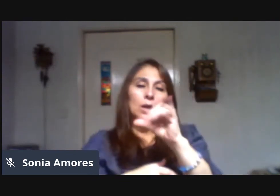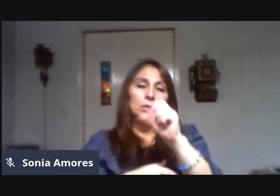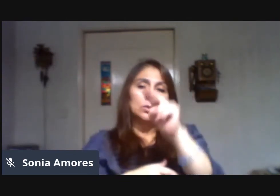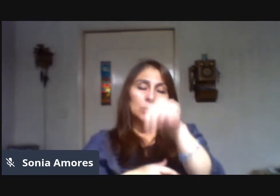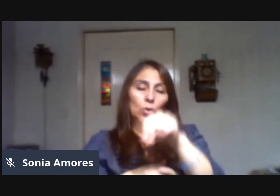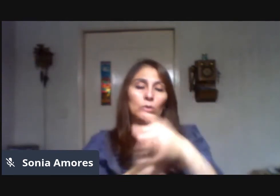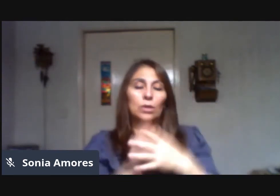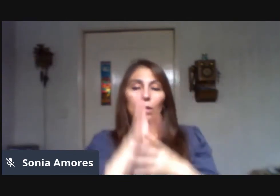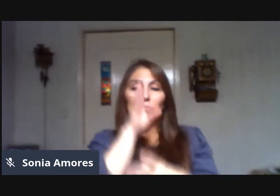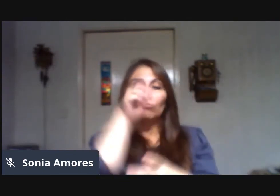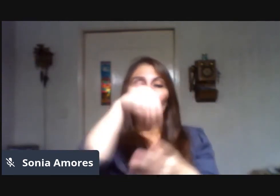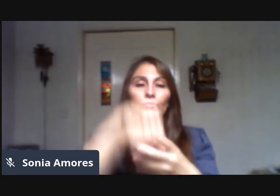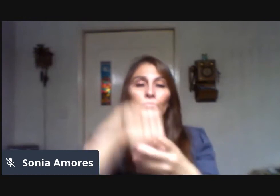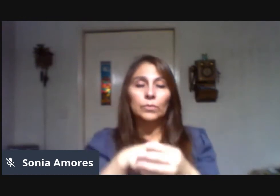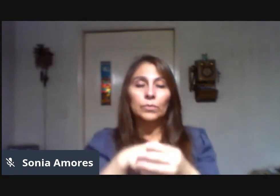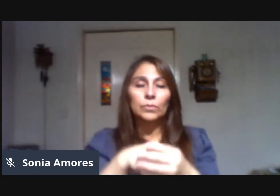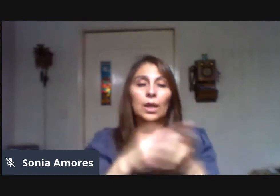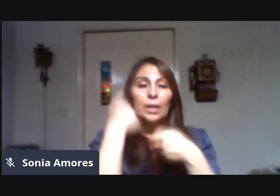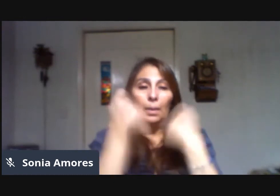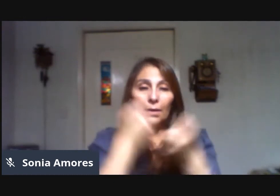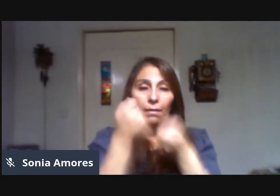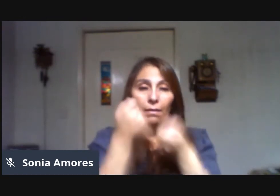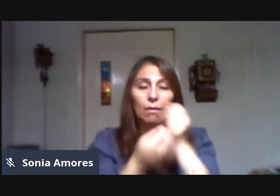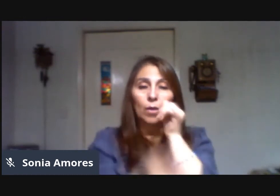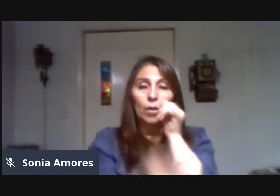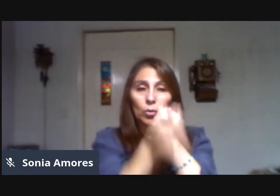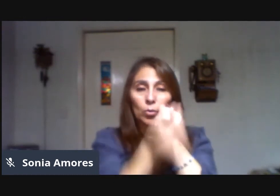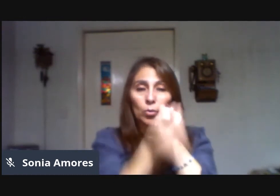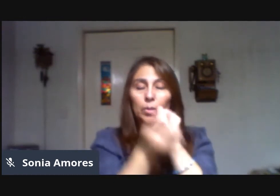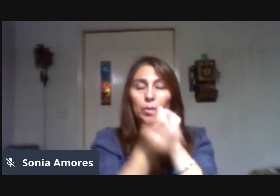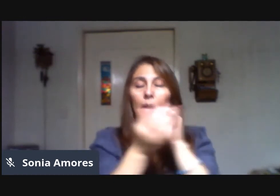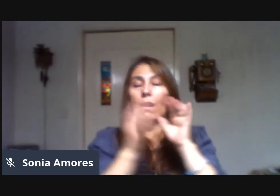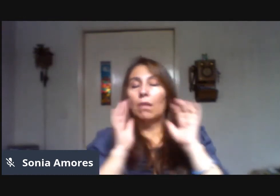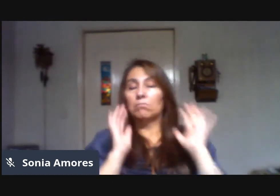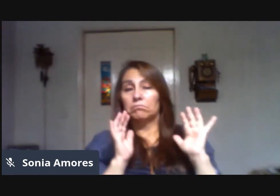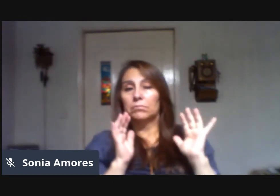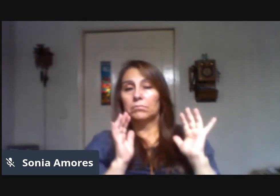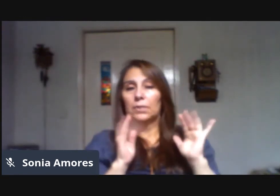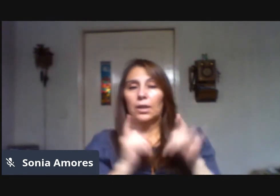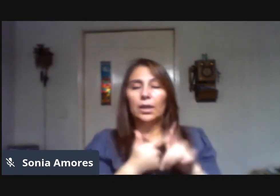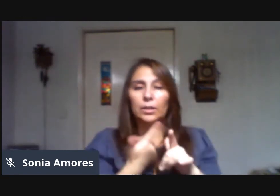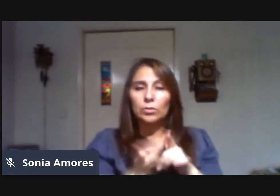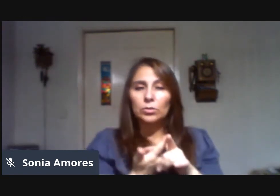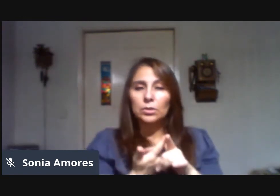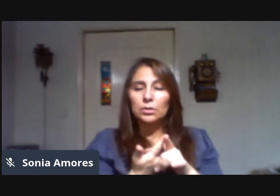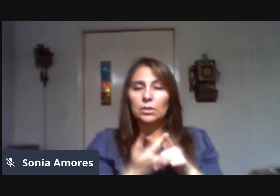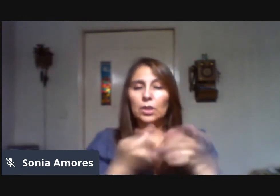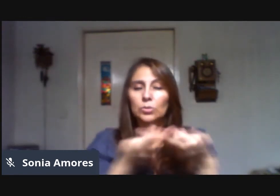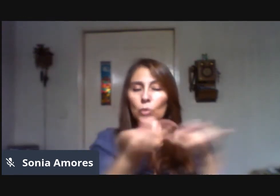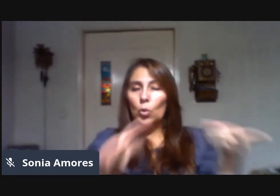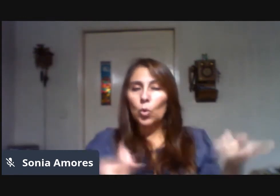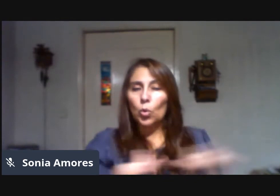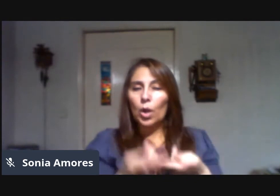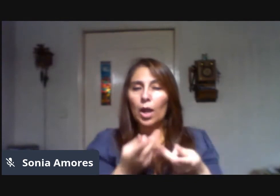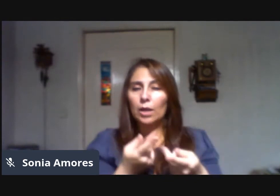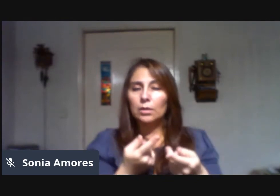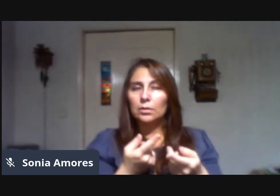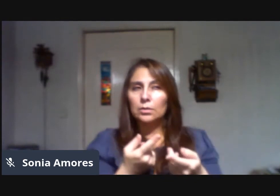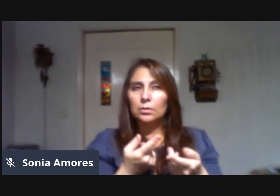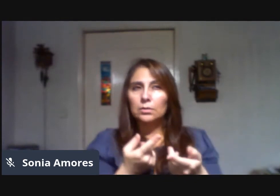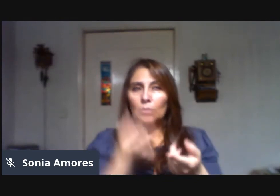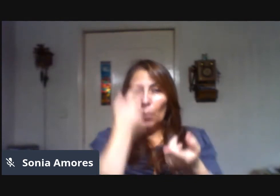economías por parte de los estados, pues pone un lugar muy estratégico y un centro de atención de Estados